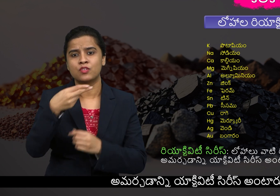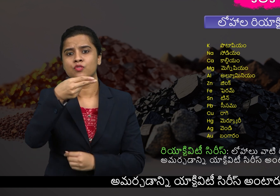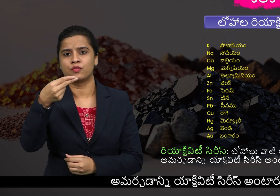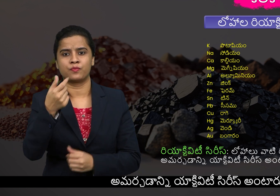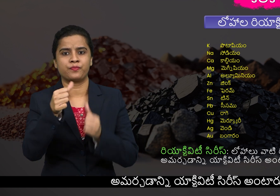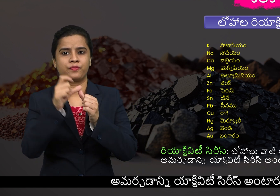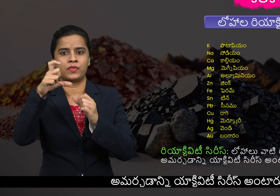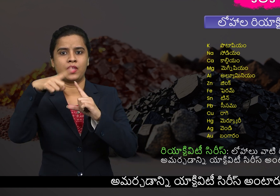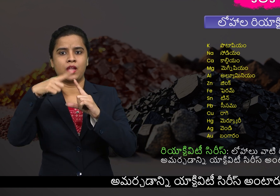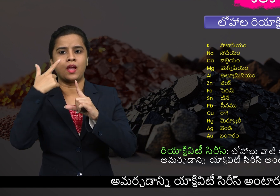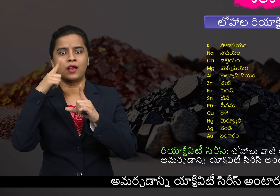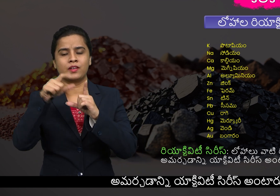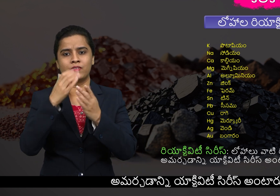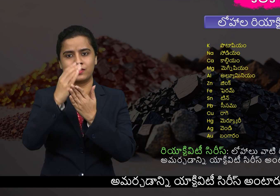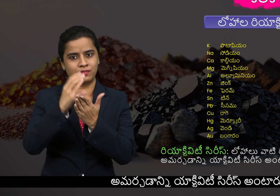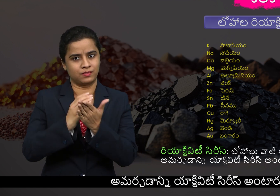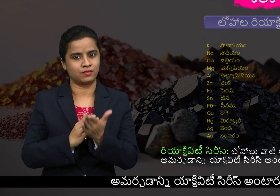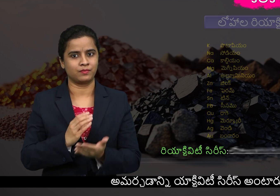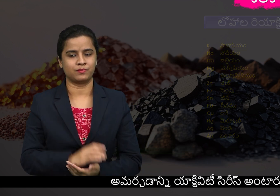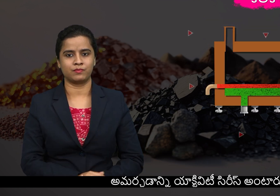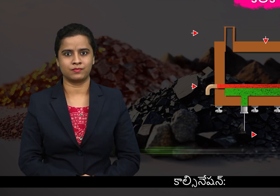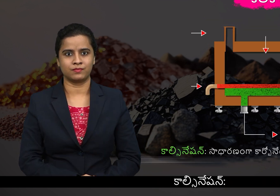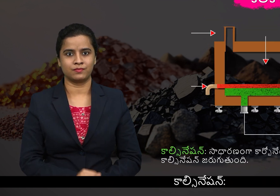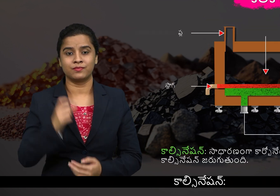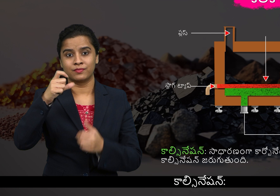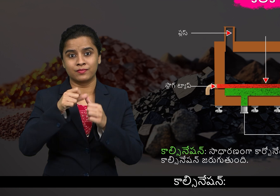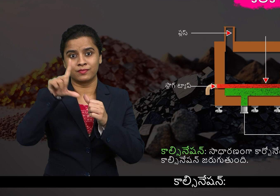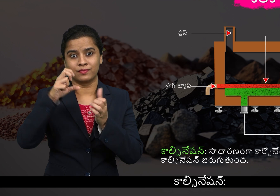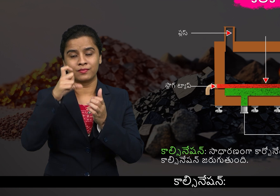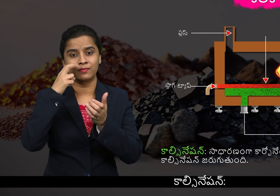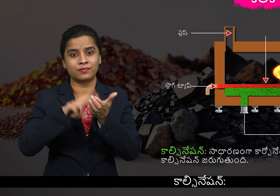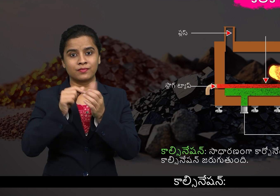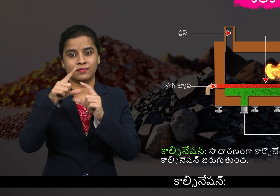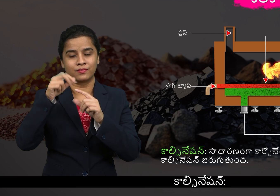అమర్చడాన్ని యాక్టివిటీ సిరీస్ అంటారు. కాల్సినేషన్.